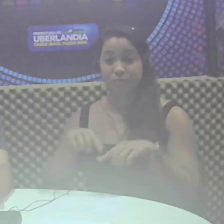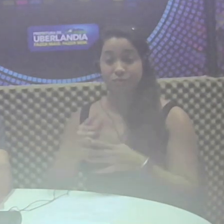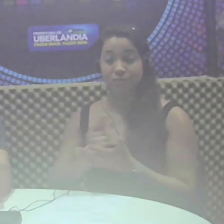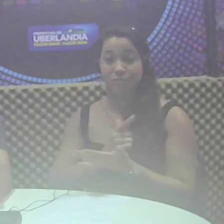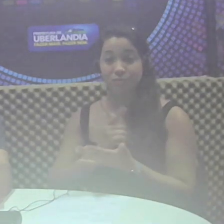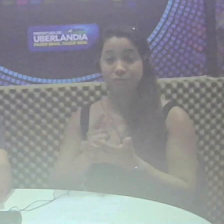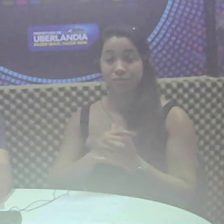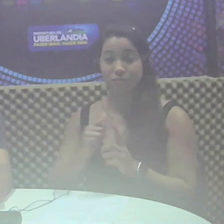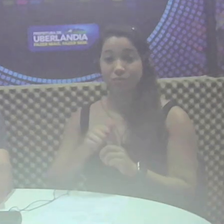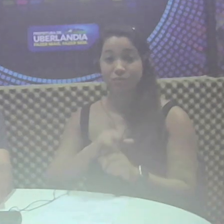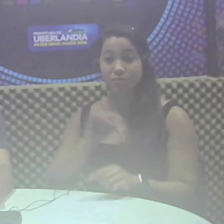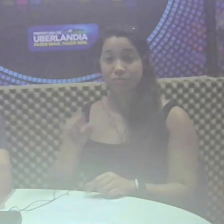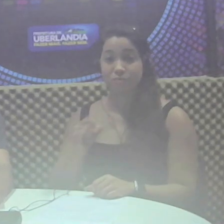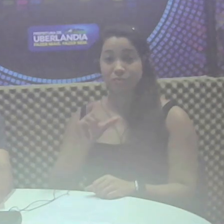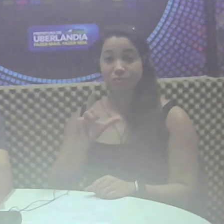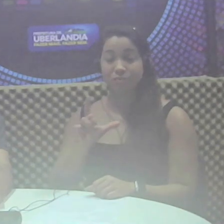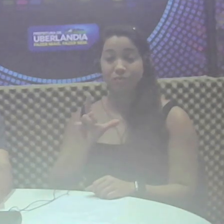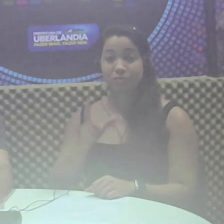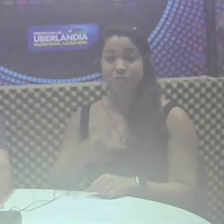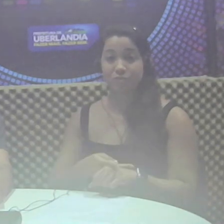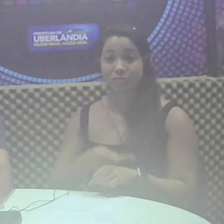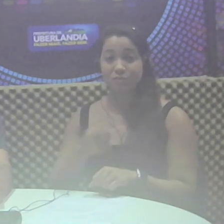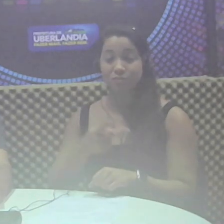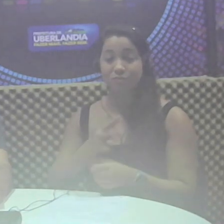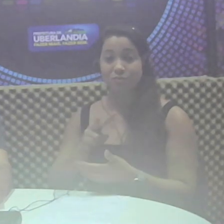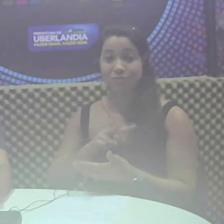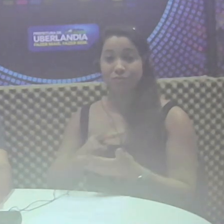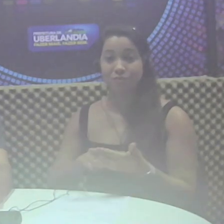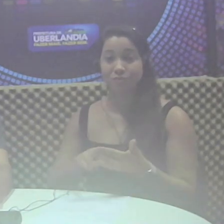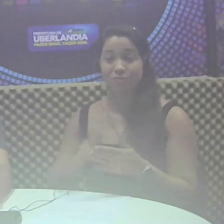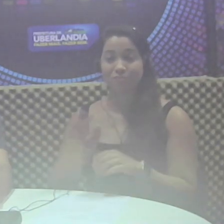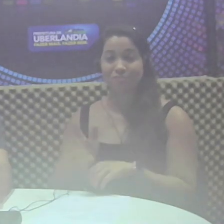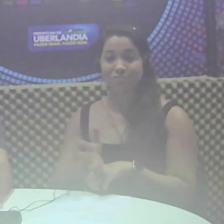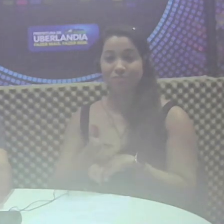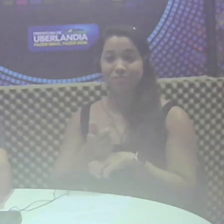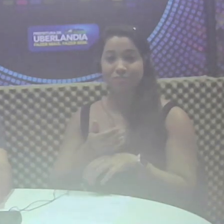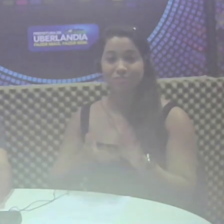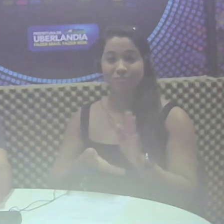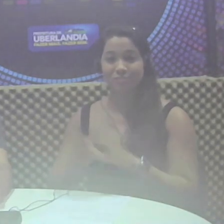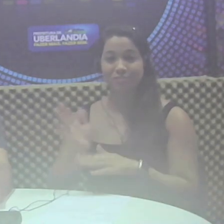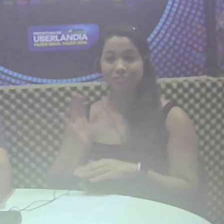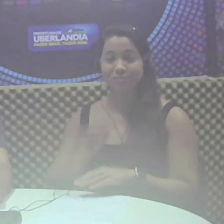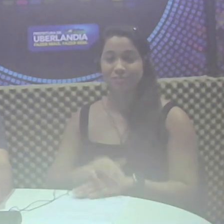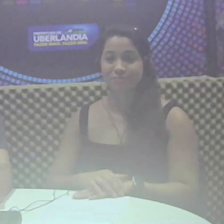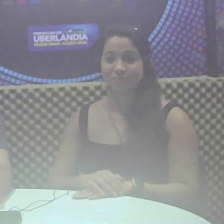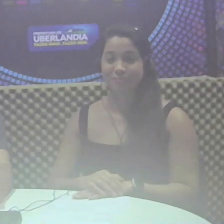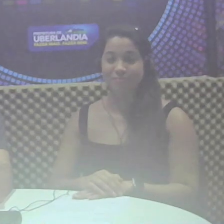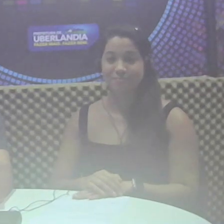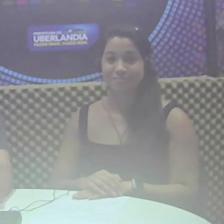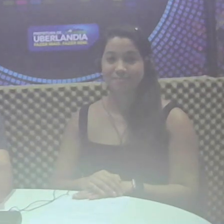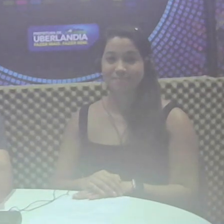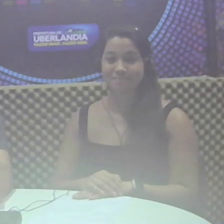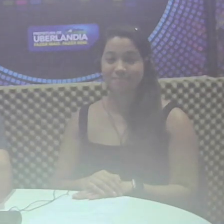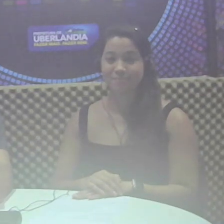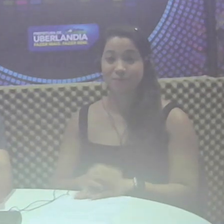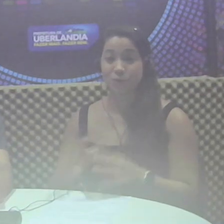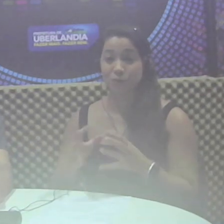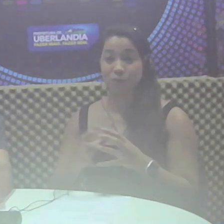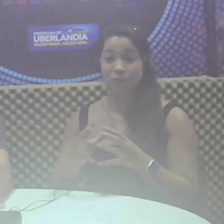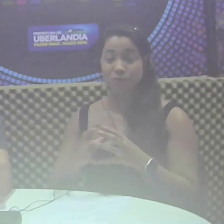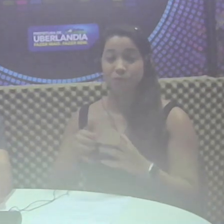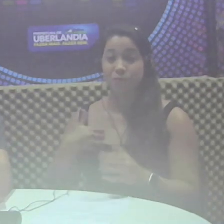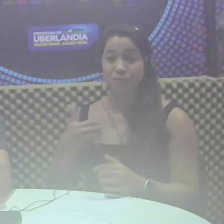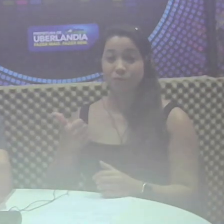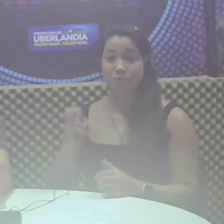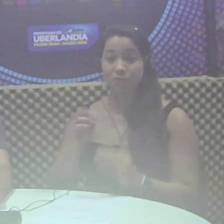durante o mês de julho concorre ao prêmio Leitor Excelente. Participe! A equipe sub-15